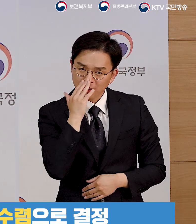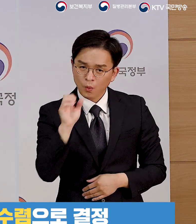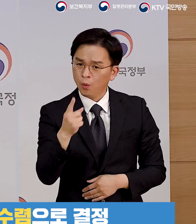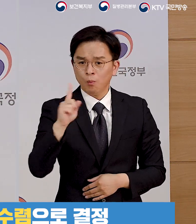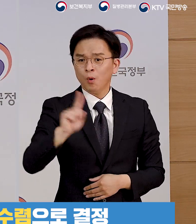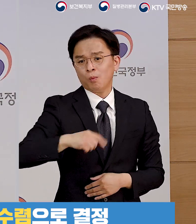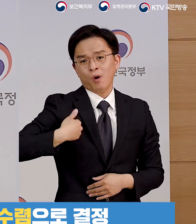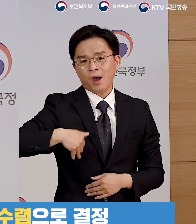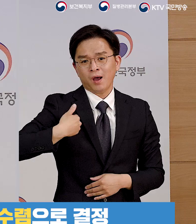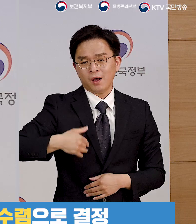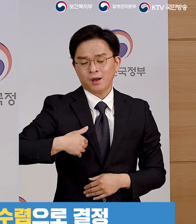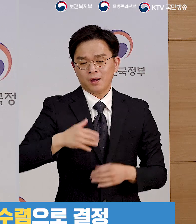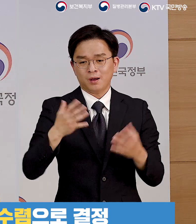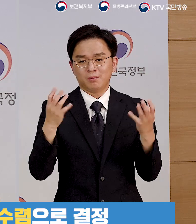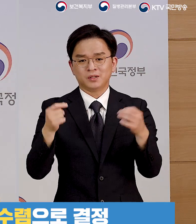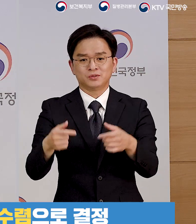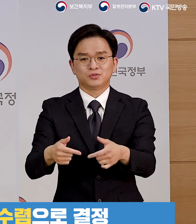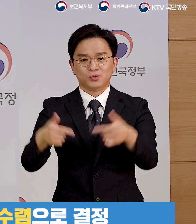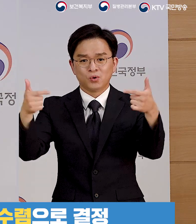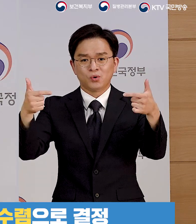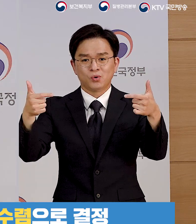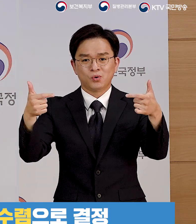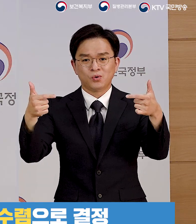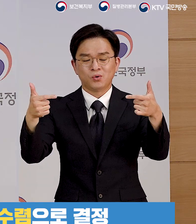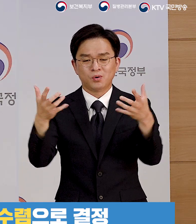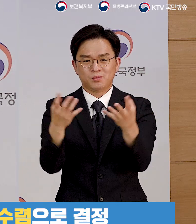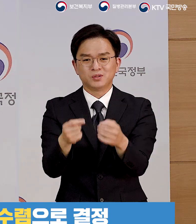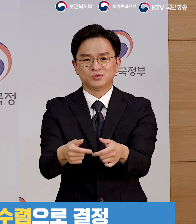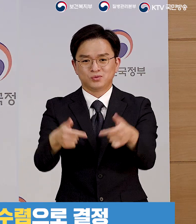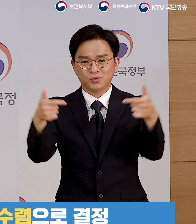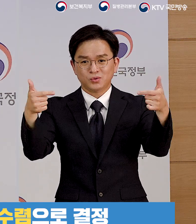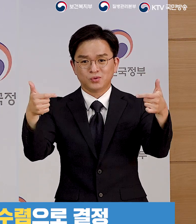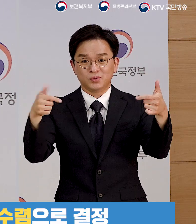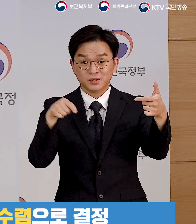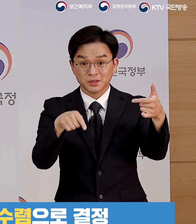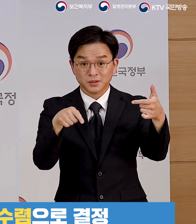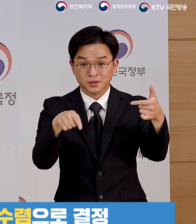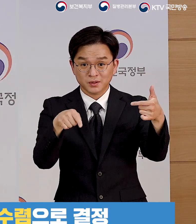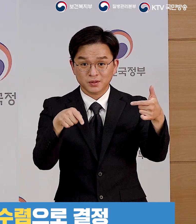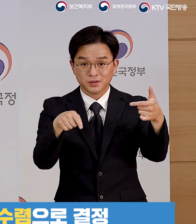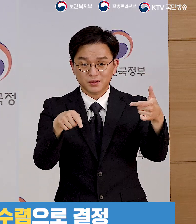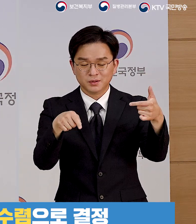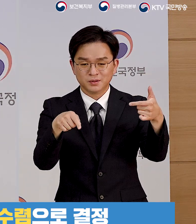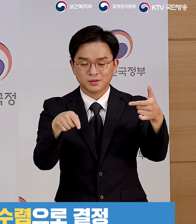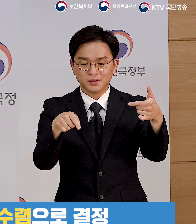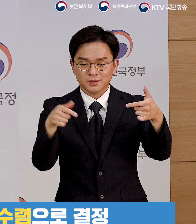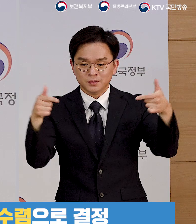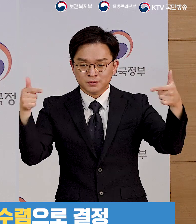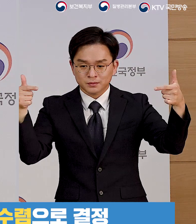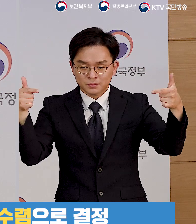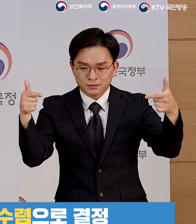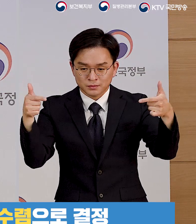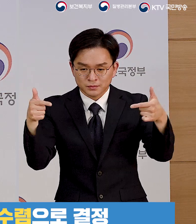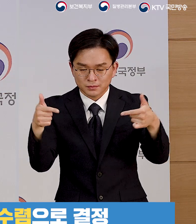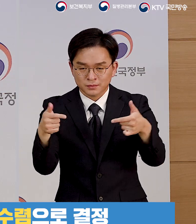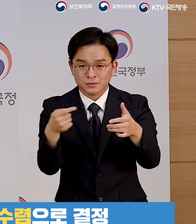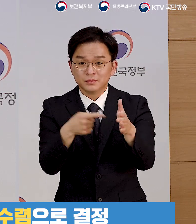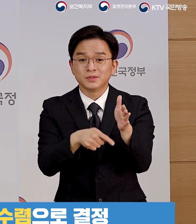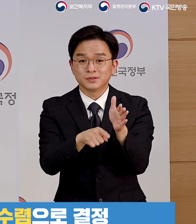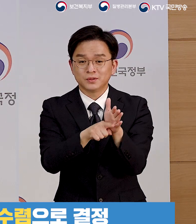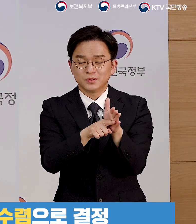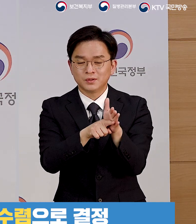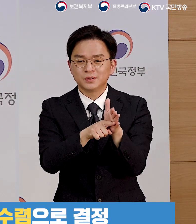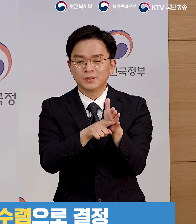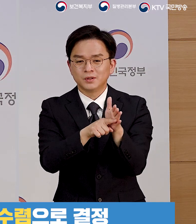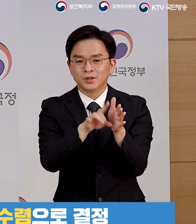있습니다. 그래서 그 기간을 어느 정도 텀을 두고 우리가 그 조치를 취할 것을 하는 것도 방역당국의 어떤 세심한